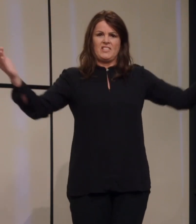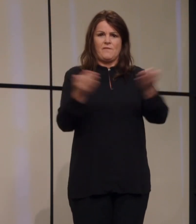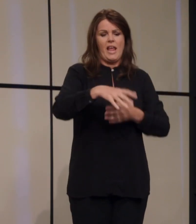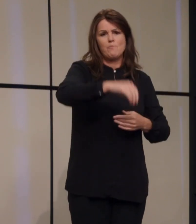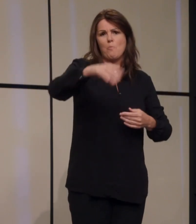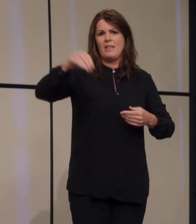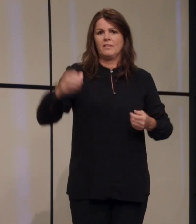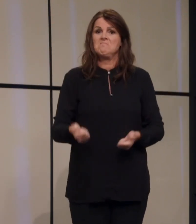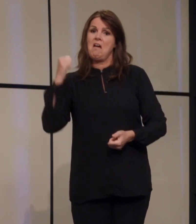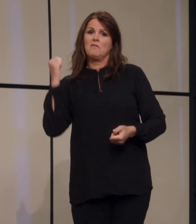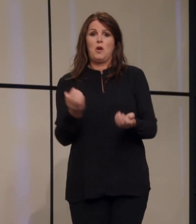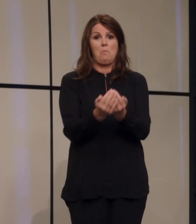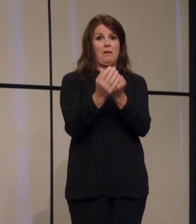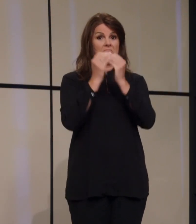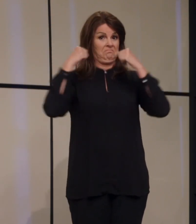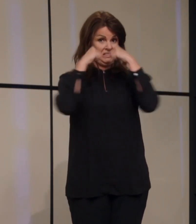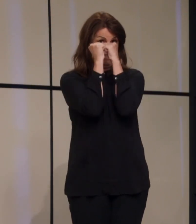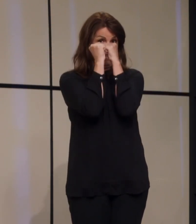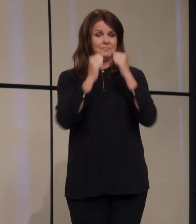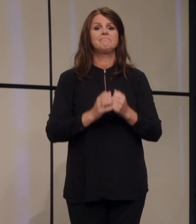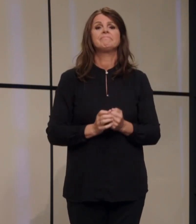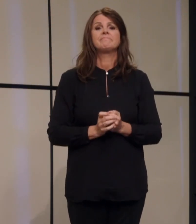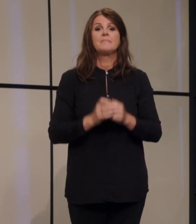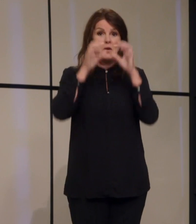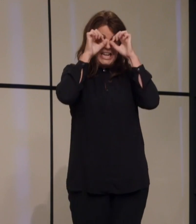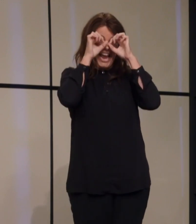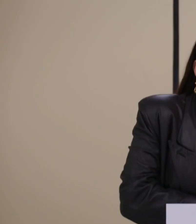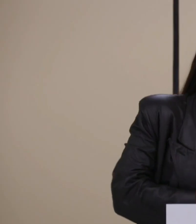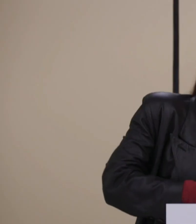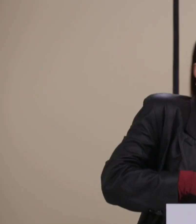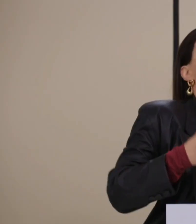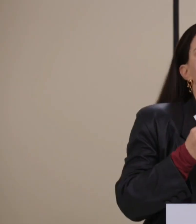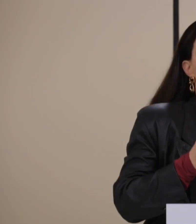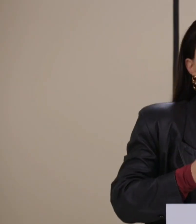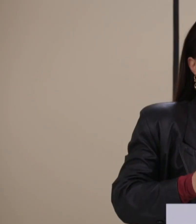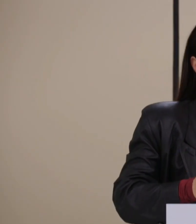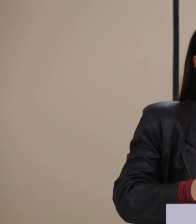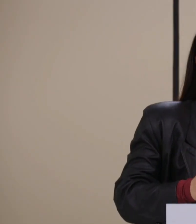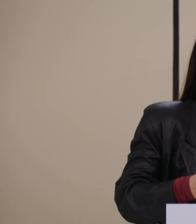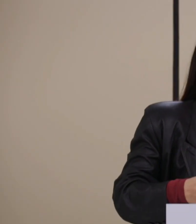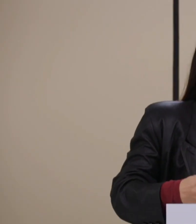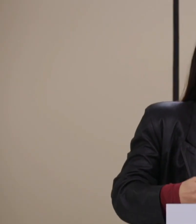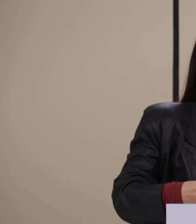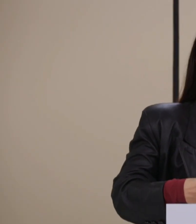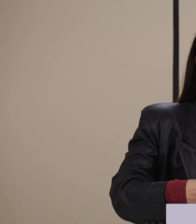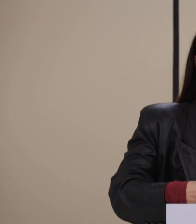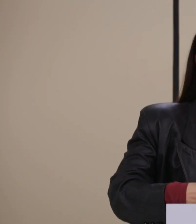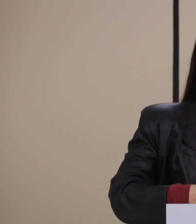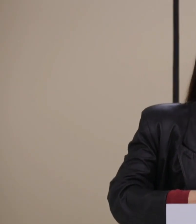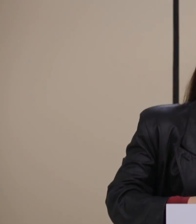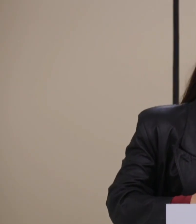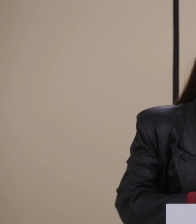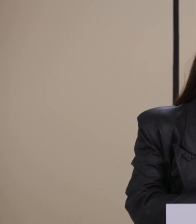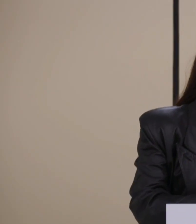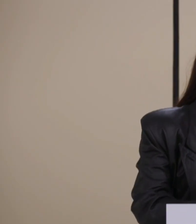-momenten van het afgelopen jaar door de kijkers. We kunnen constateren dat de